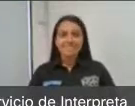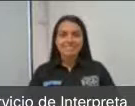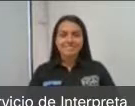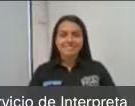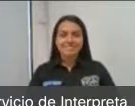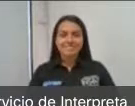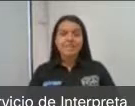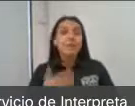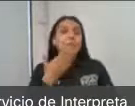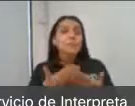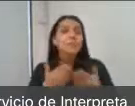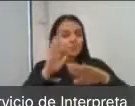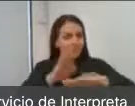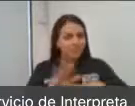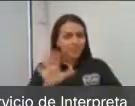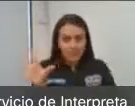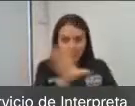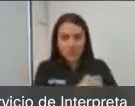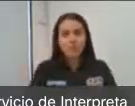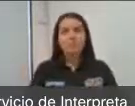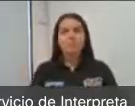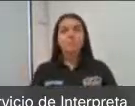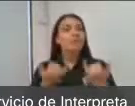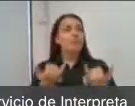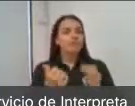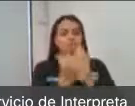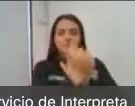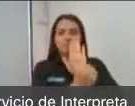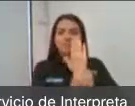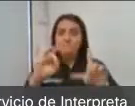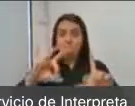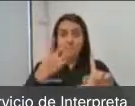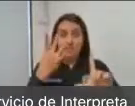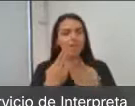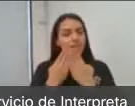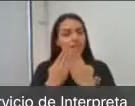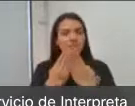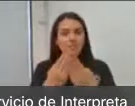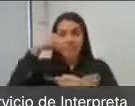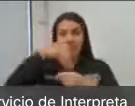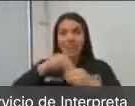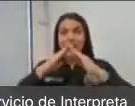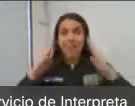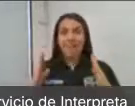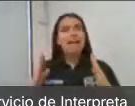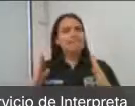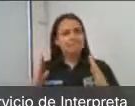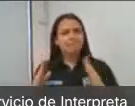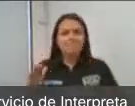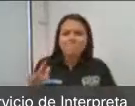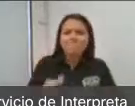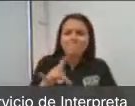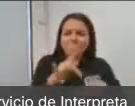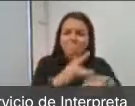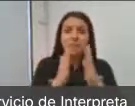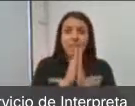Buenas tardes para todos. La programación actual de la FILBO en casa busca subrayar la fuerza que tiene el libro para interpelarnos desde